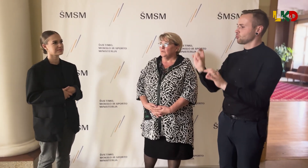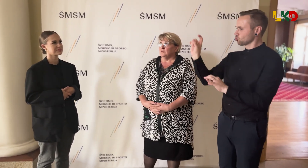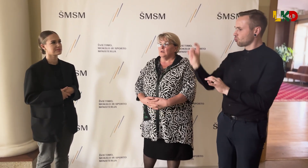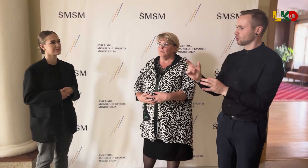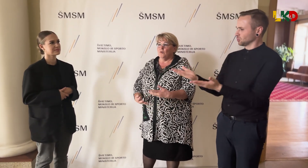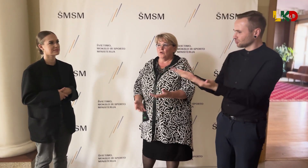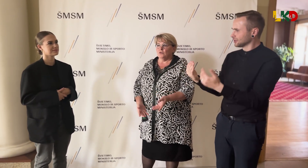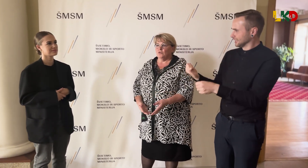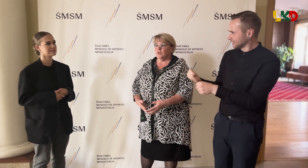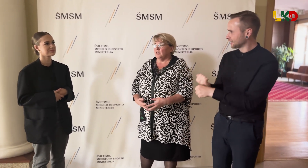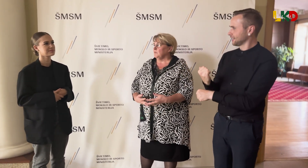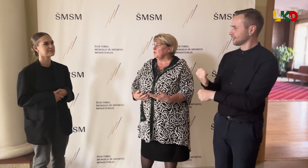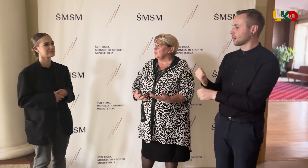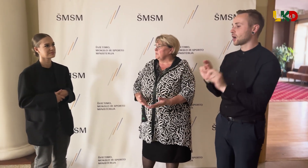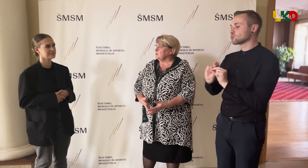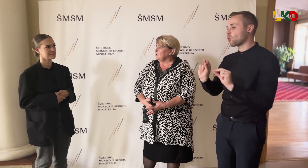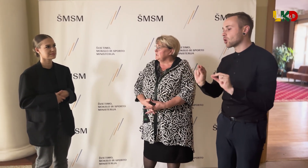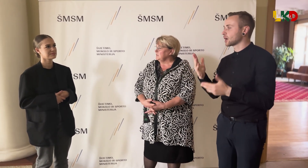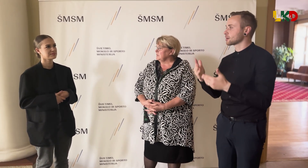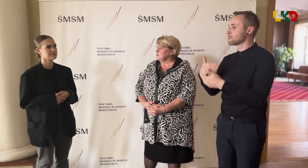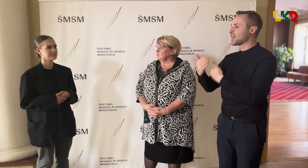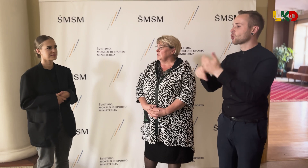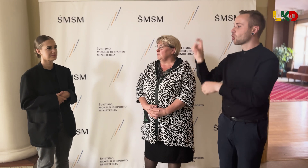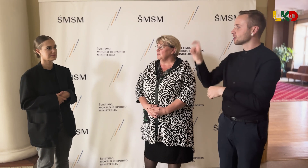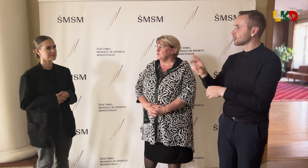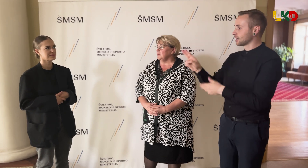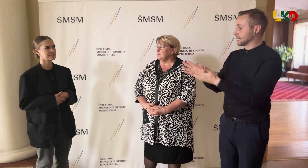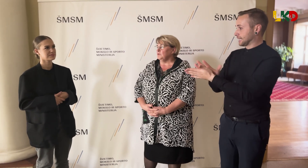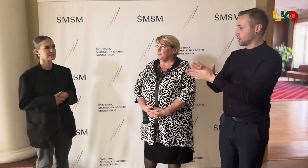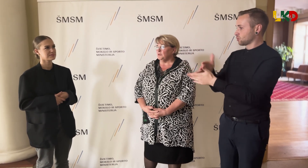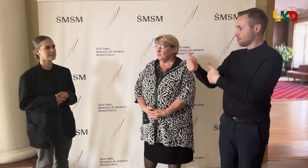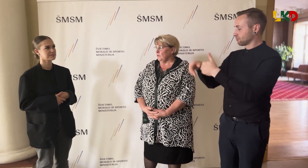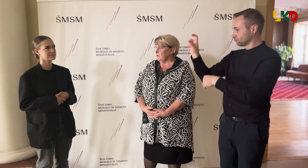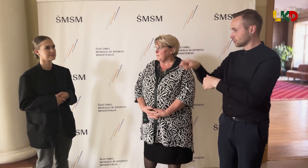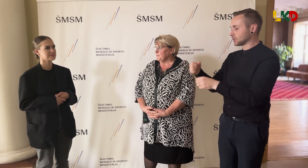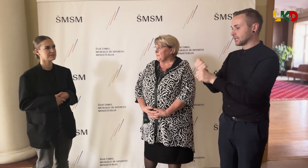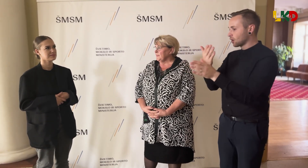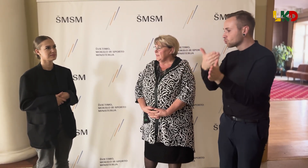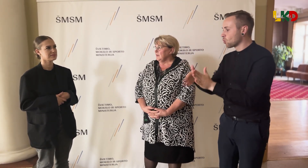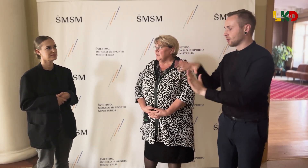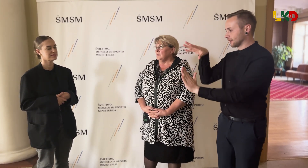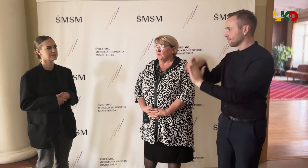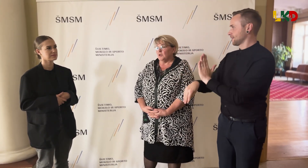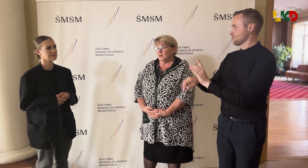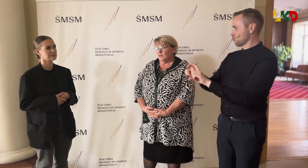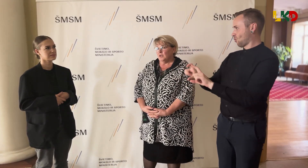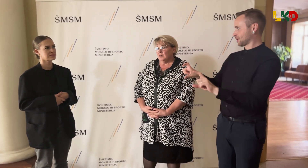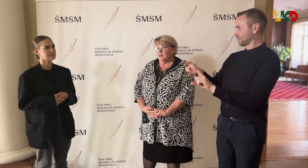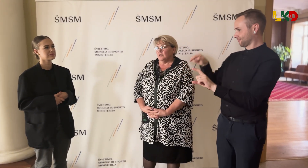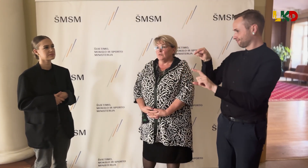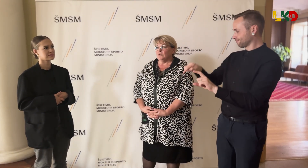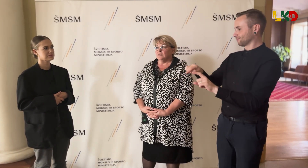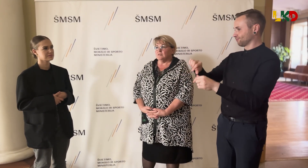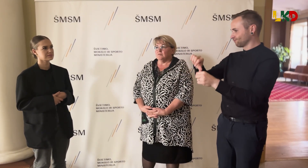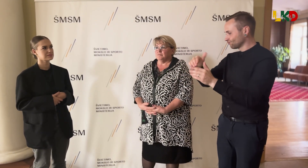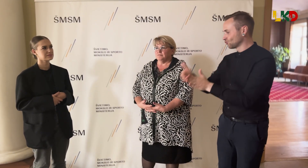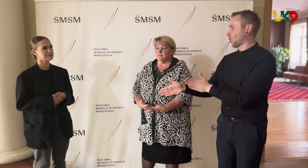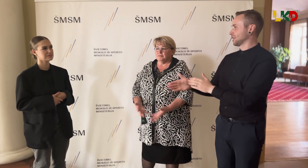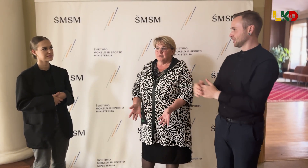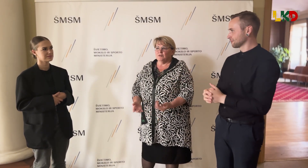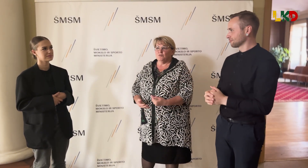žmogų, mokytoją ar tą metodinį pagėstų kalbos, kuris būtų pastoviai mokykloje ir